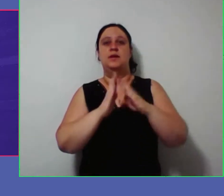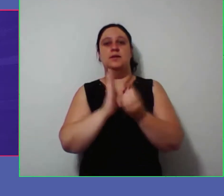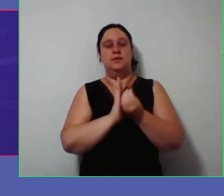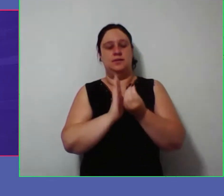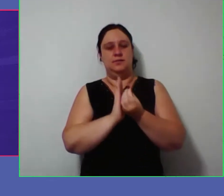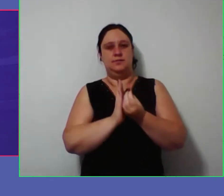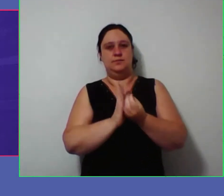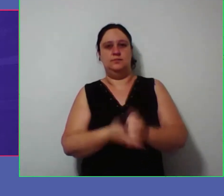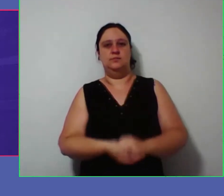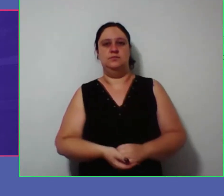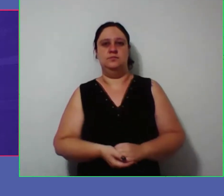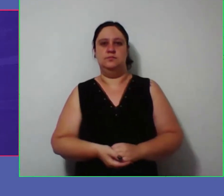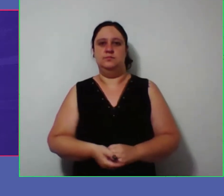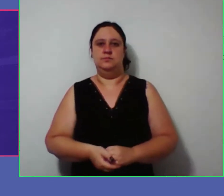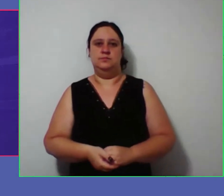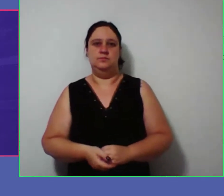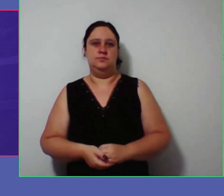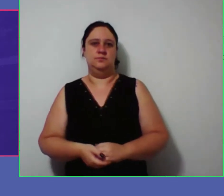no versículo